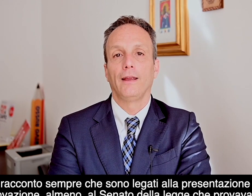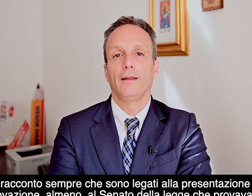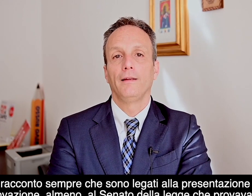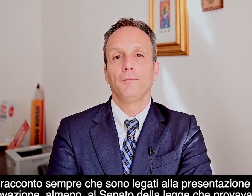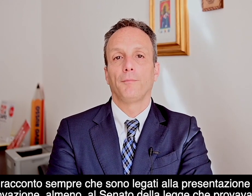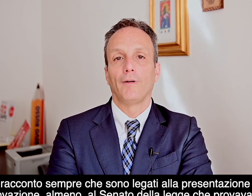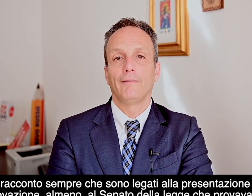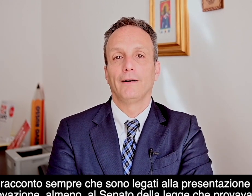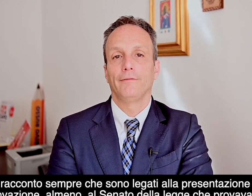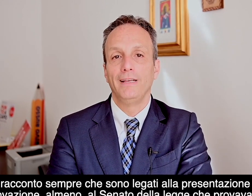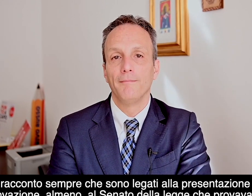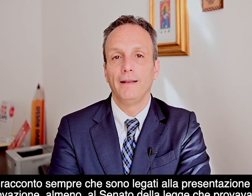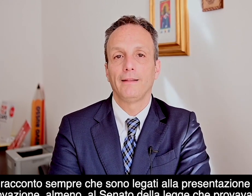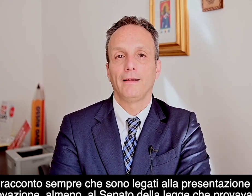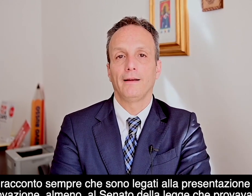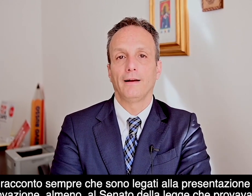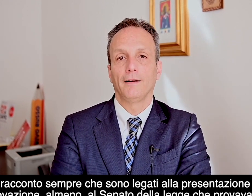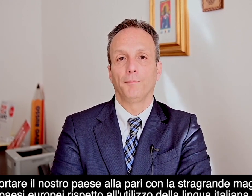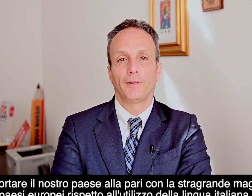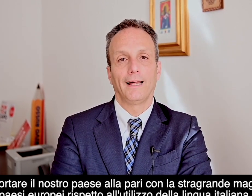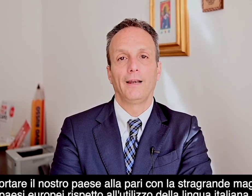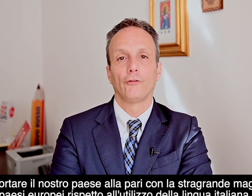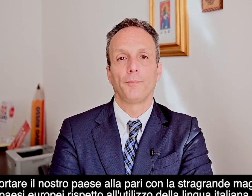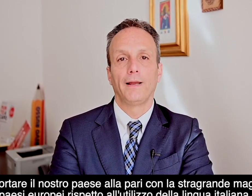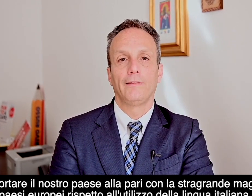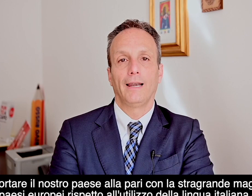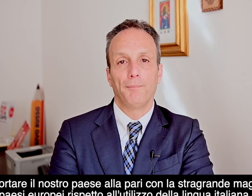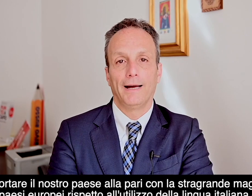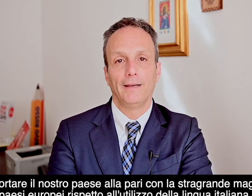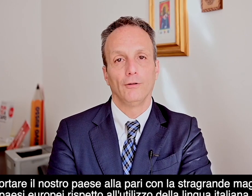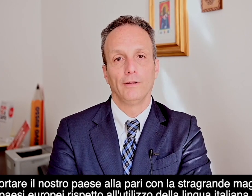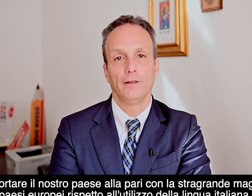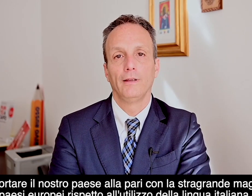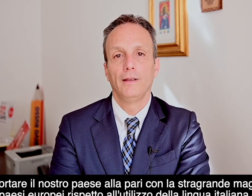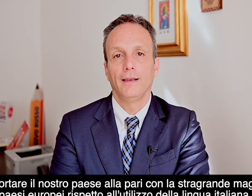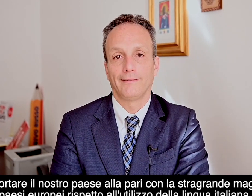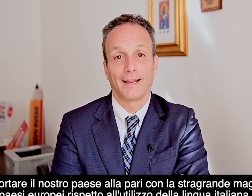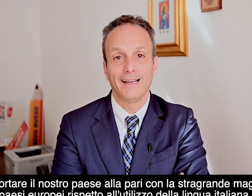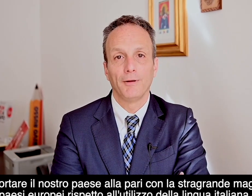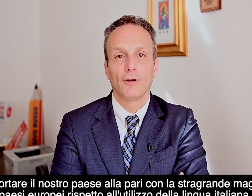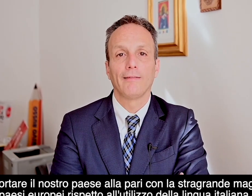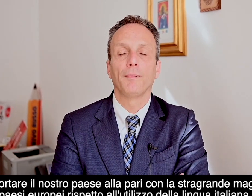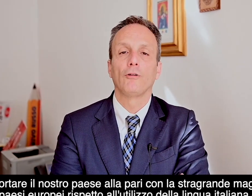provava finalmente a portare il nostro paese alla pari con la stragrande maggioranza dei paesi europei